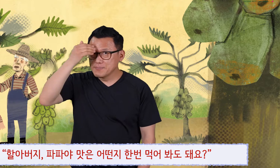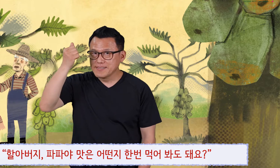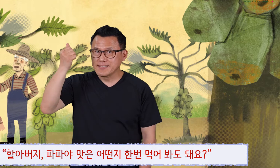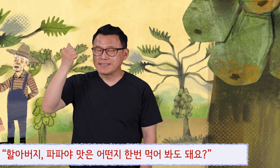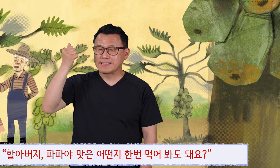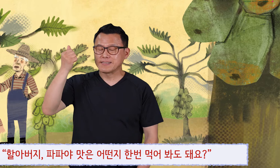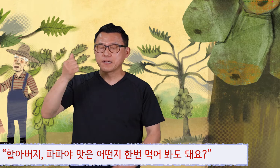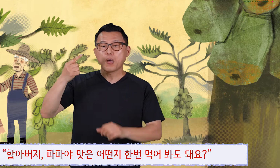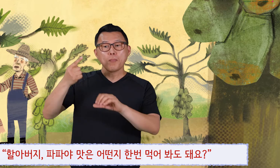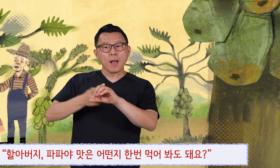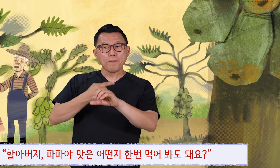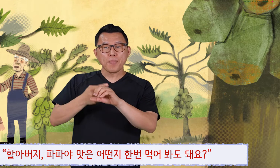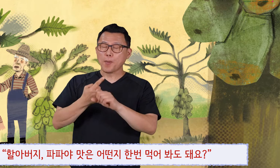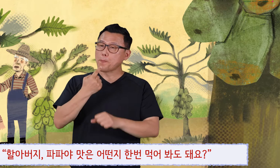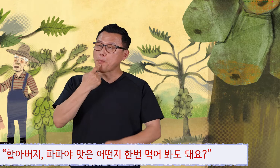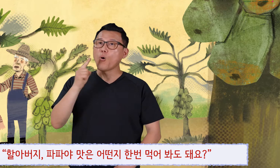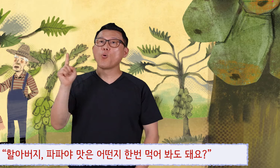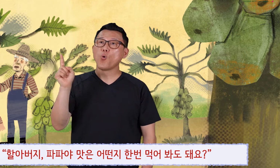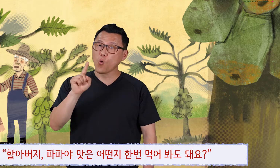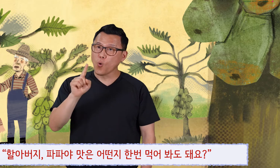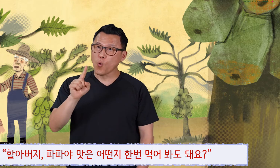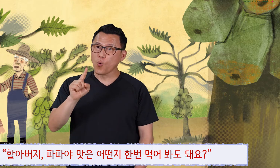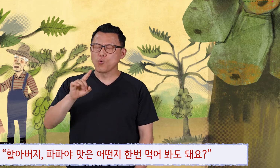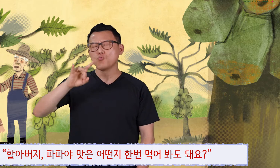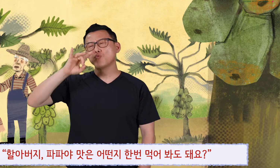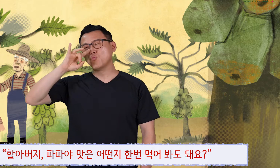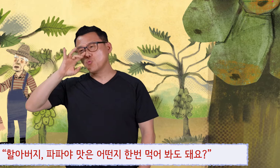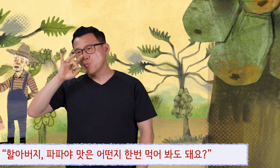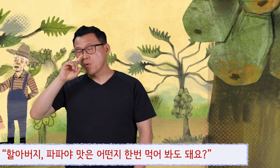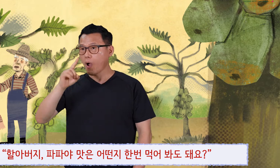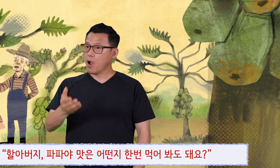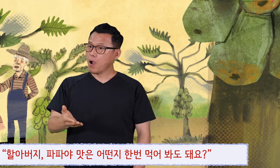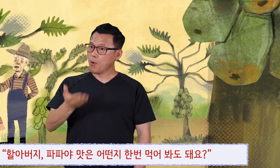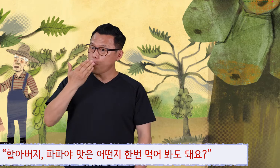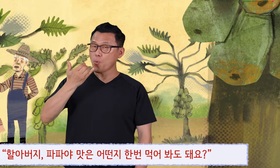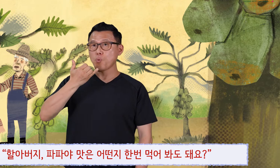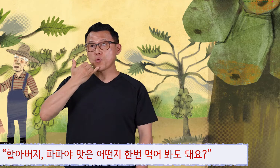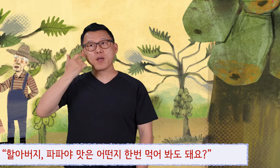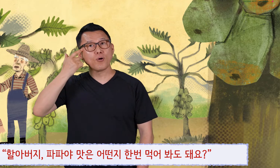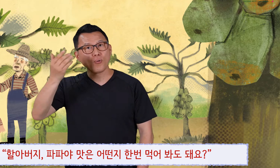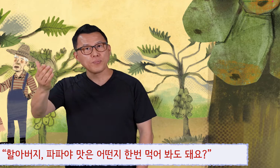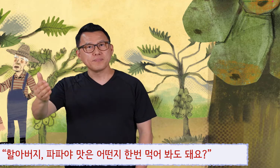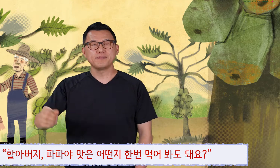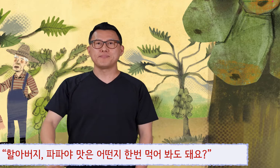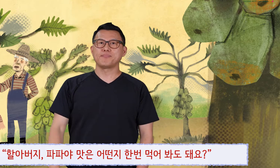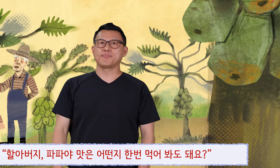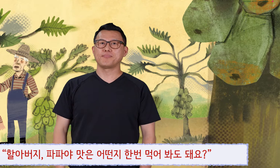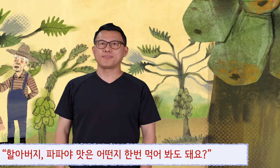할아버지, 파파야 맛은 어떤지 한번 먹어봐도 돼요?